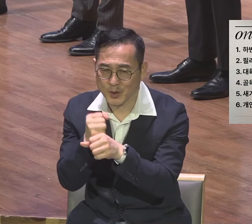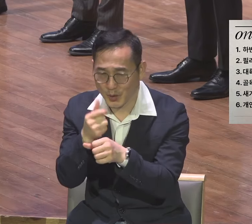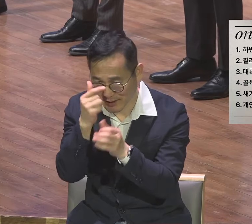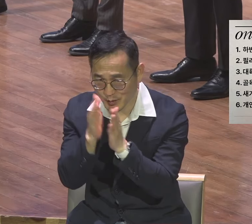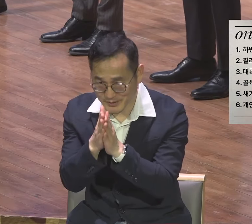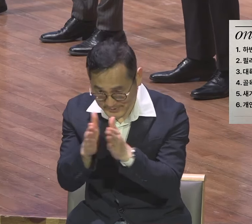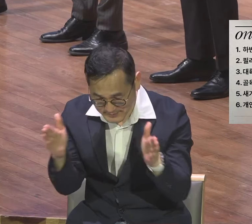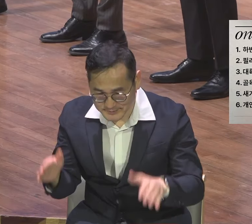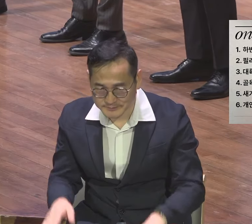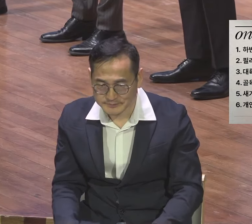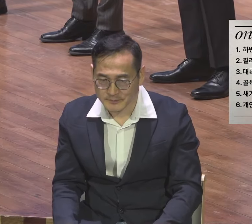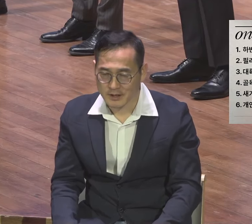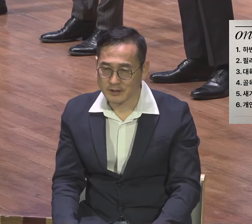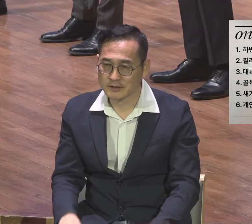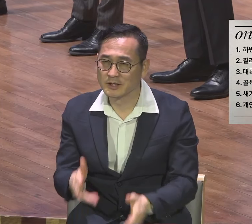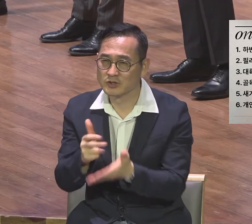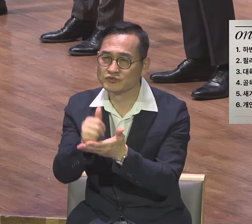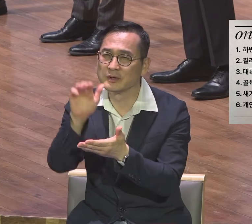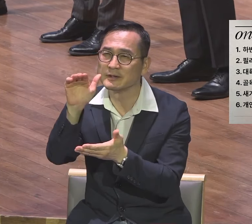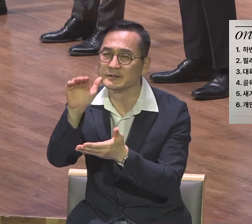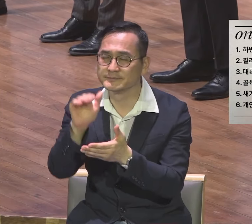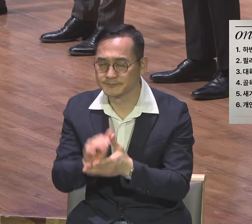나가겠습니다. 주여!